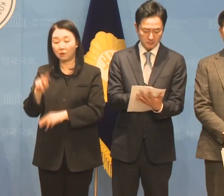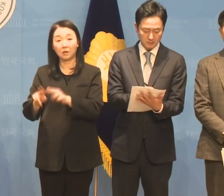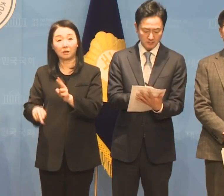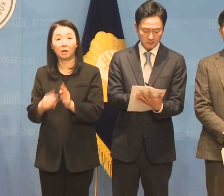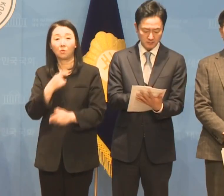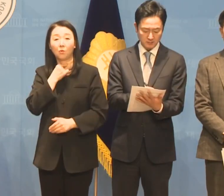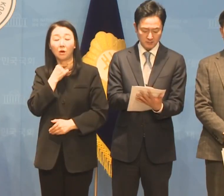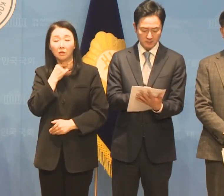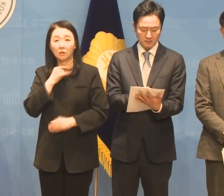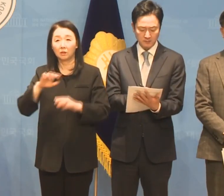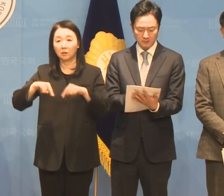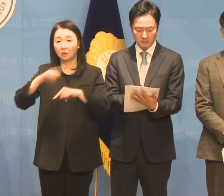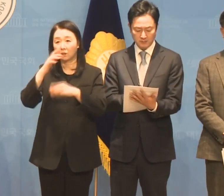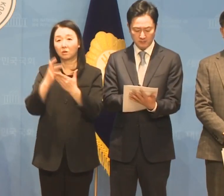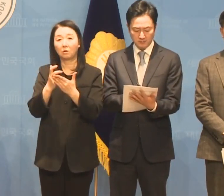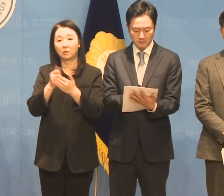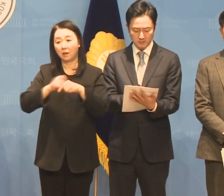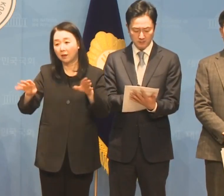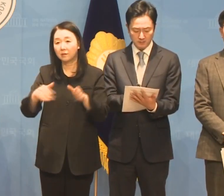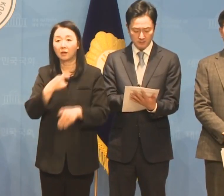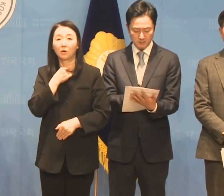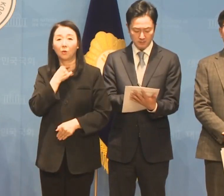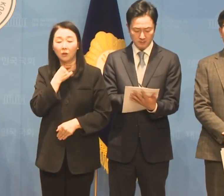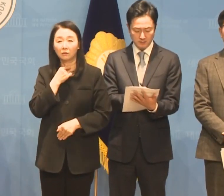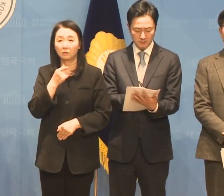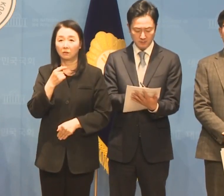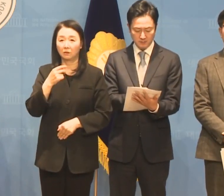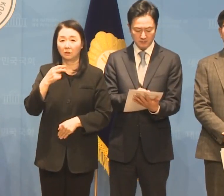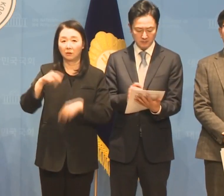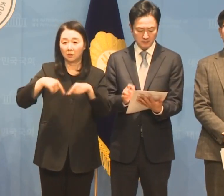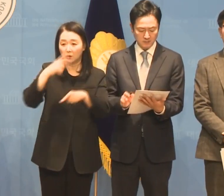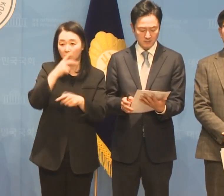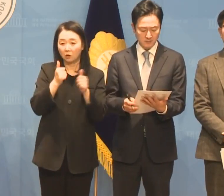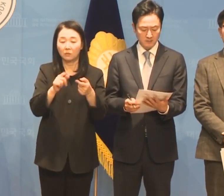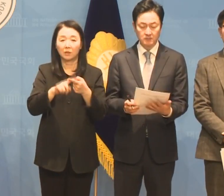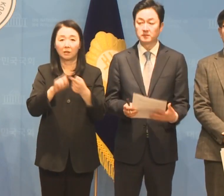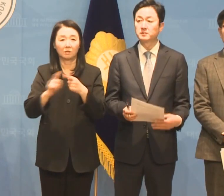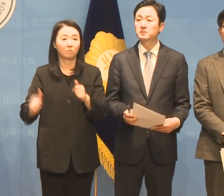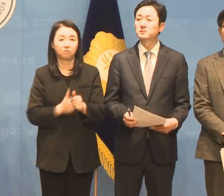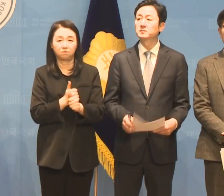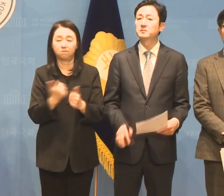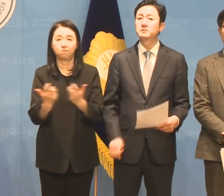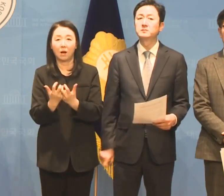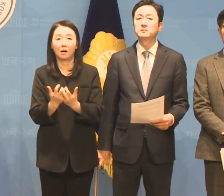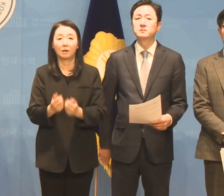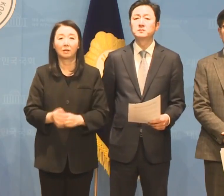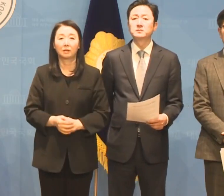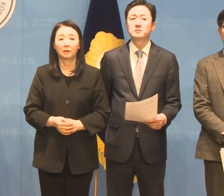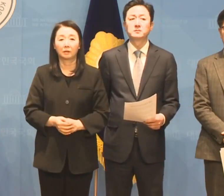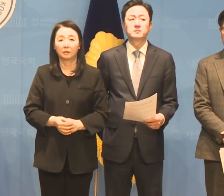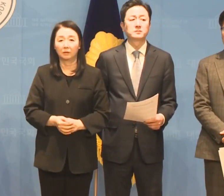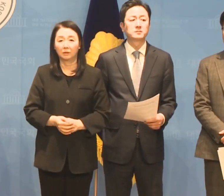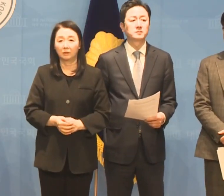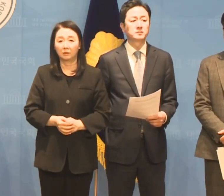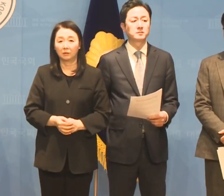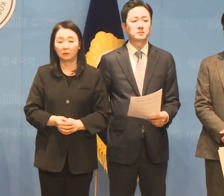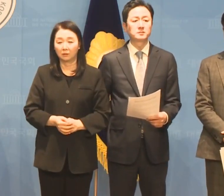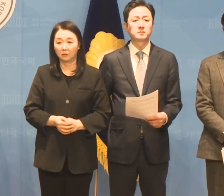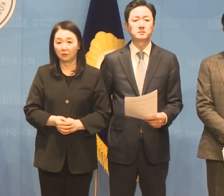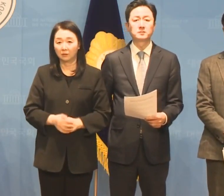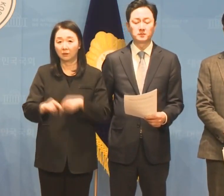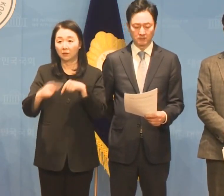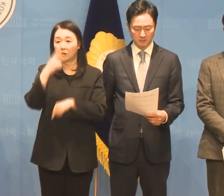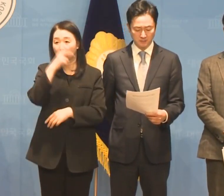정치검찰 해체를 외치며 정치검찰에 대한 분노가 극에 달한 상황입니다. 이러한 상황에서 그동안